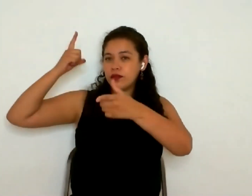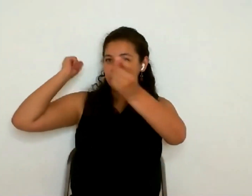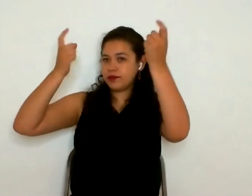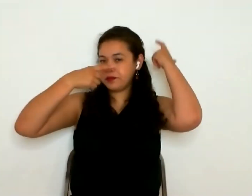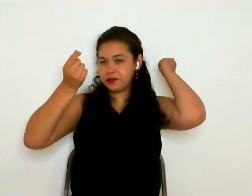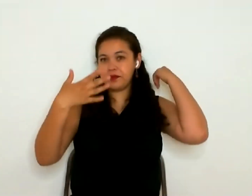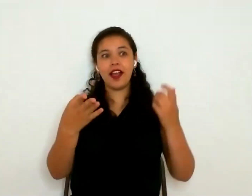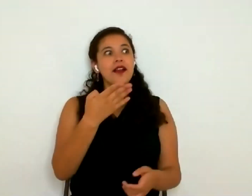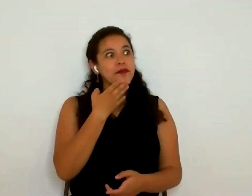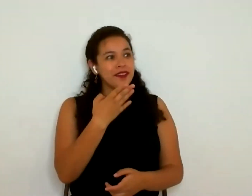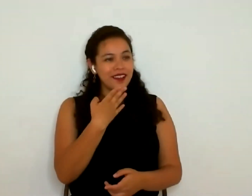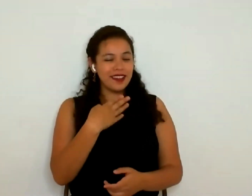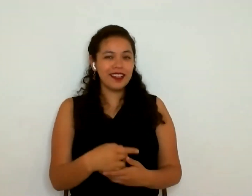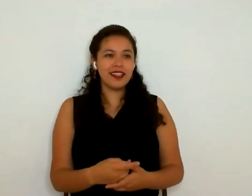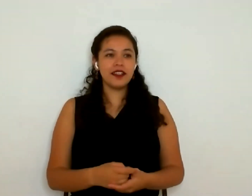estuve